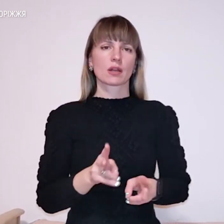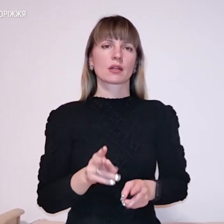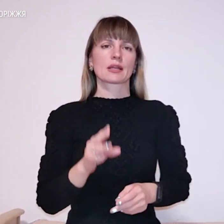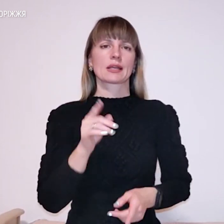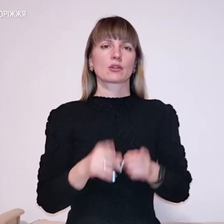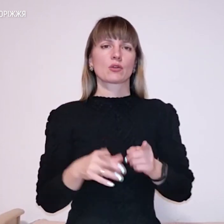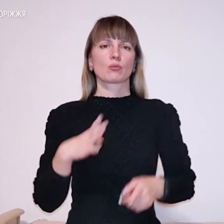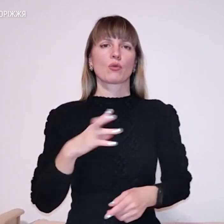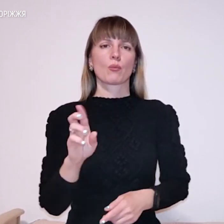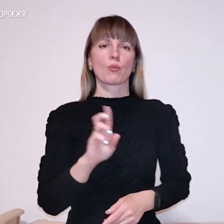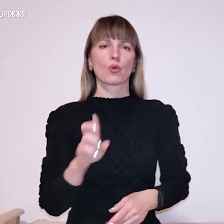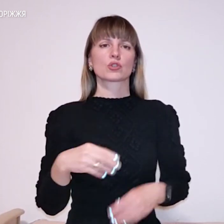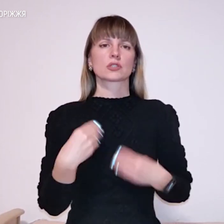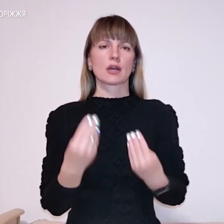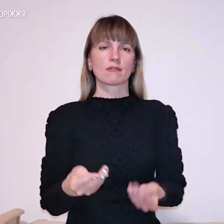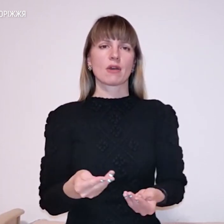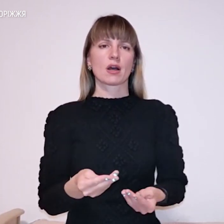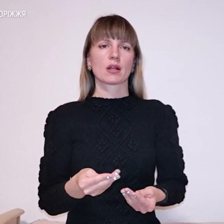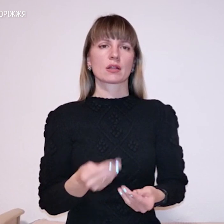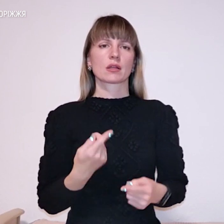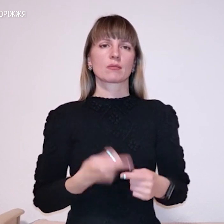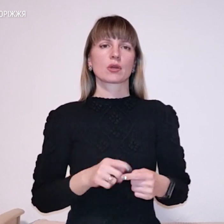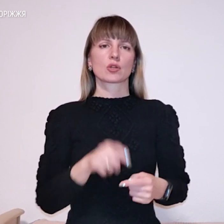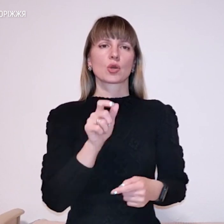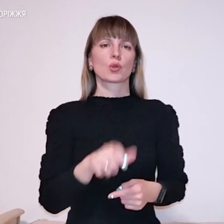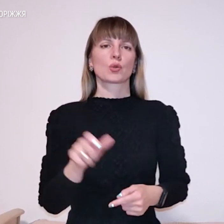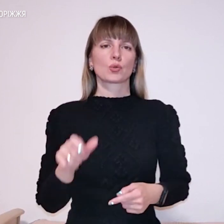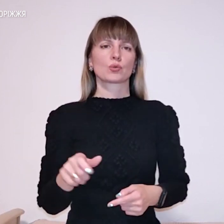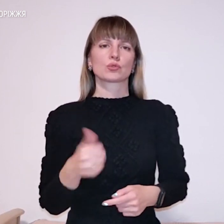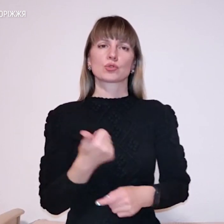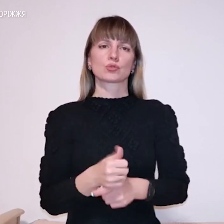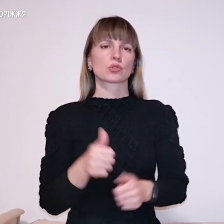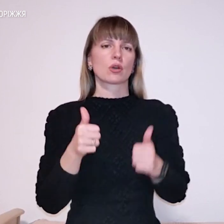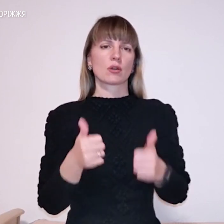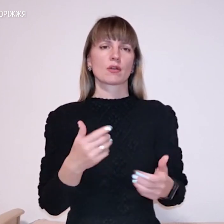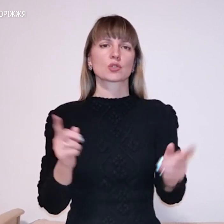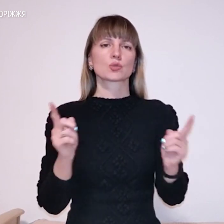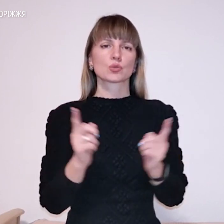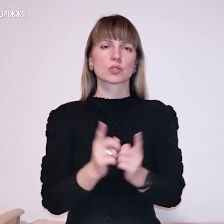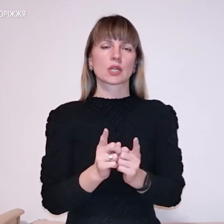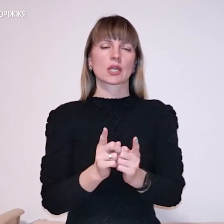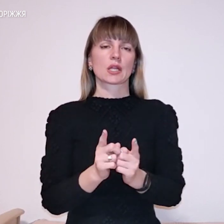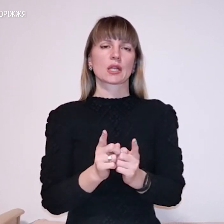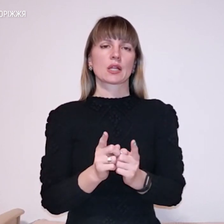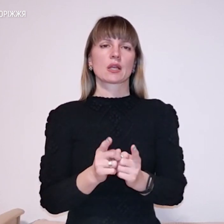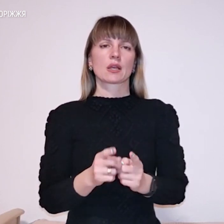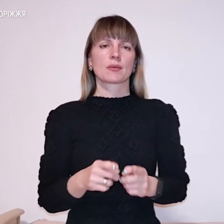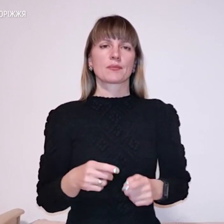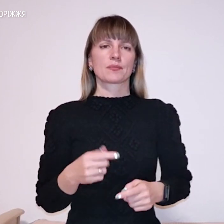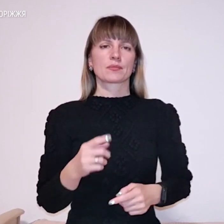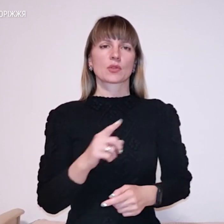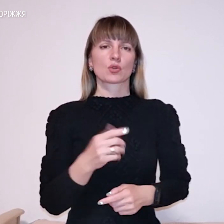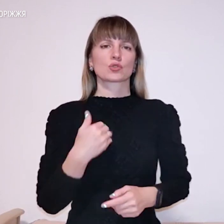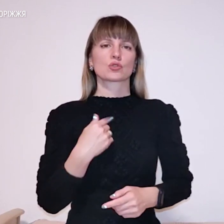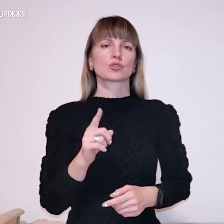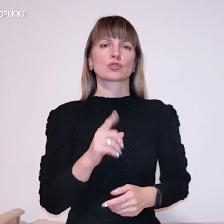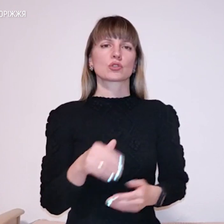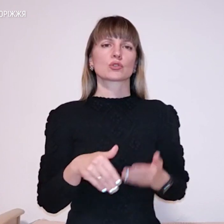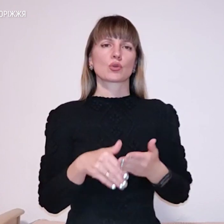інколи борщ давали. Тому люди дуже добре зустріли, дуже кожен хотів чимось допомогти. У